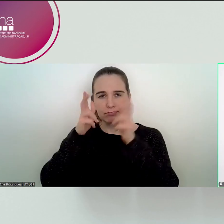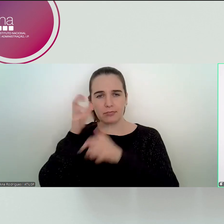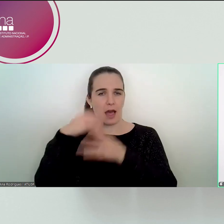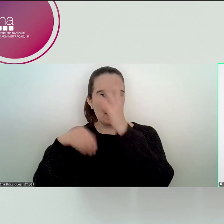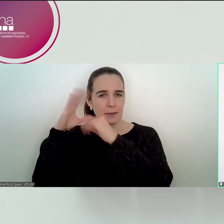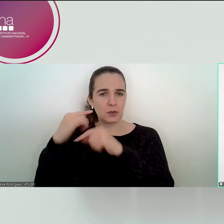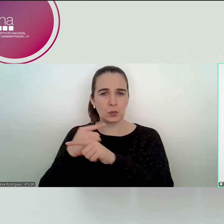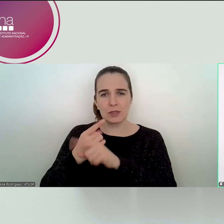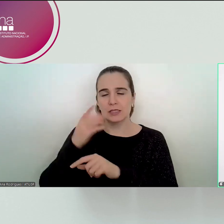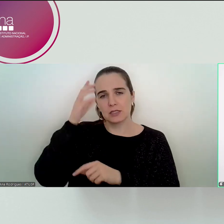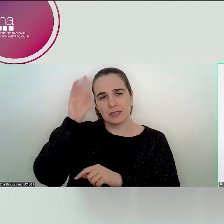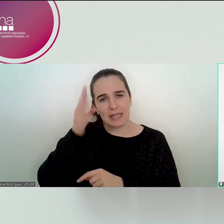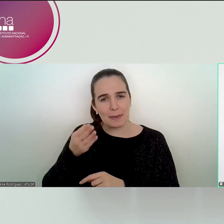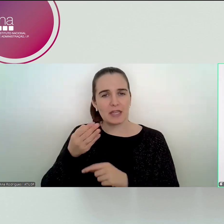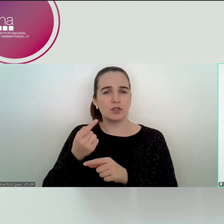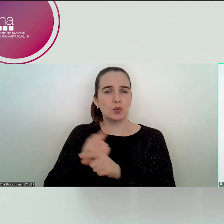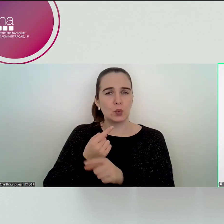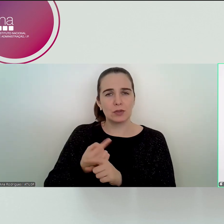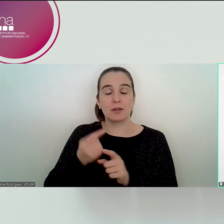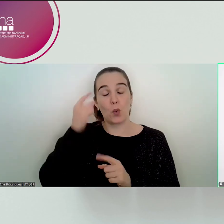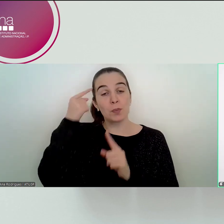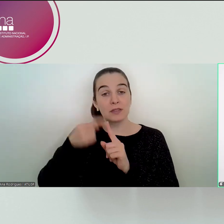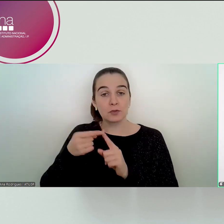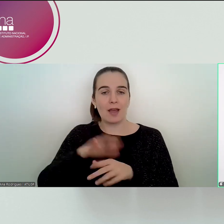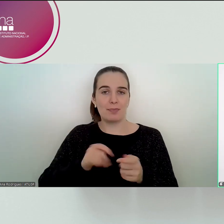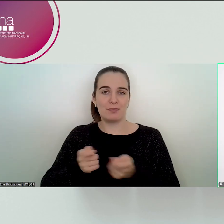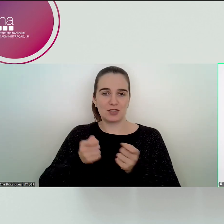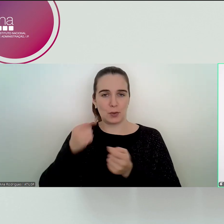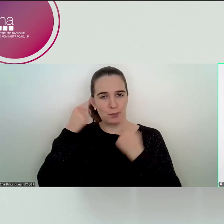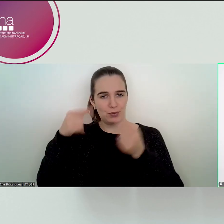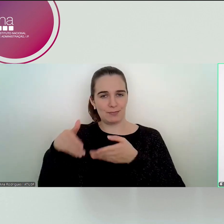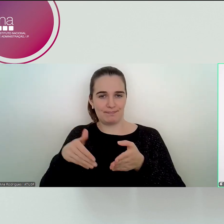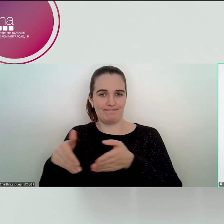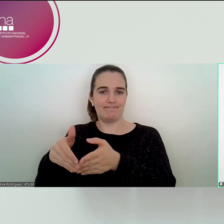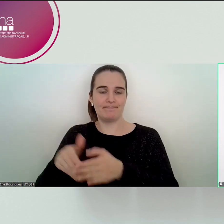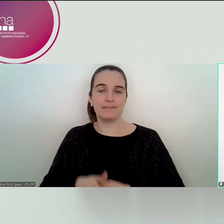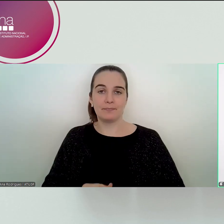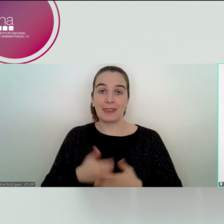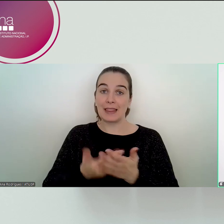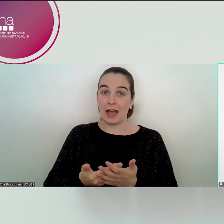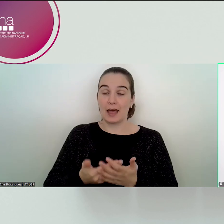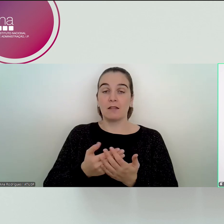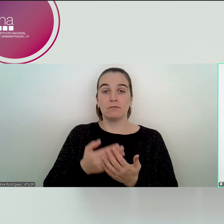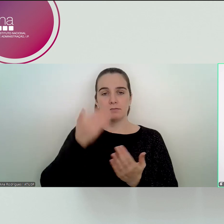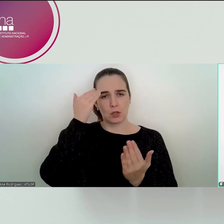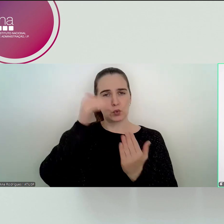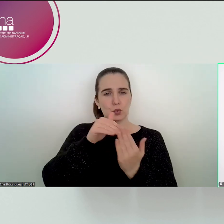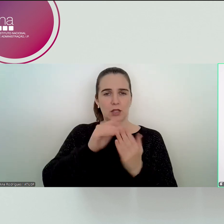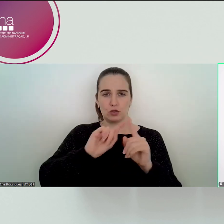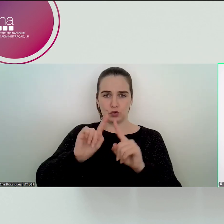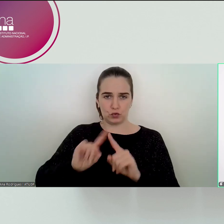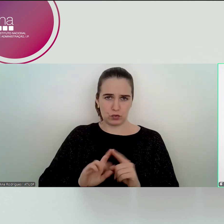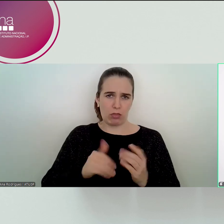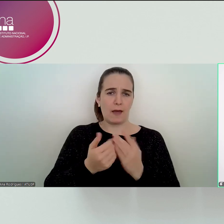saberes orientados para a transformação da administração pública, proporcionando assim não só soluções de capacitação,